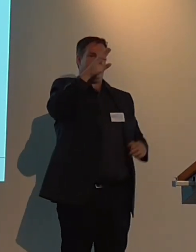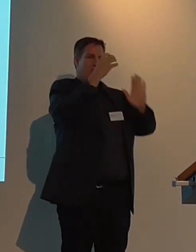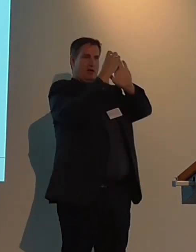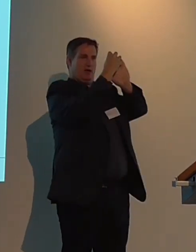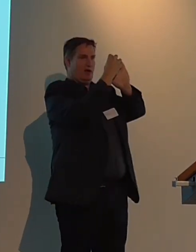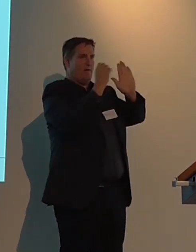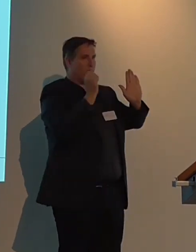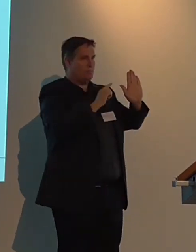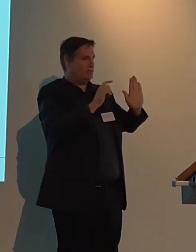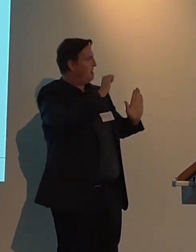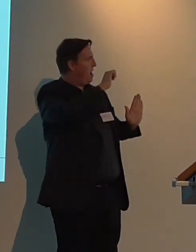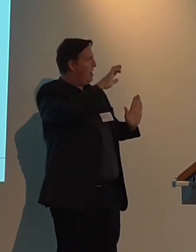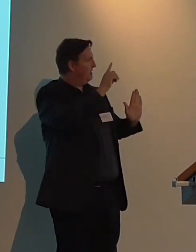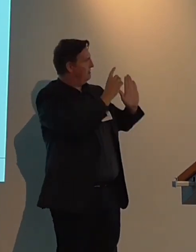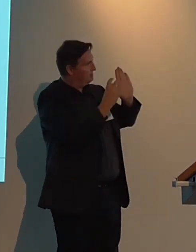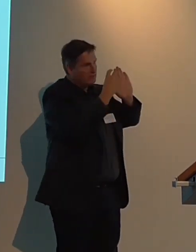machen.